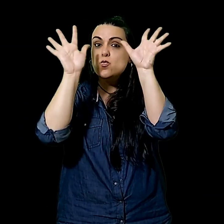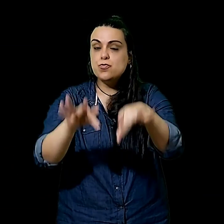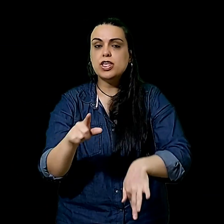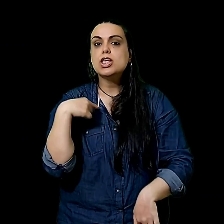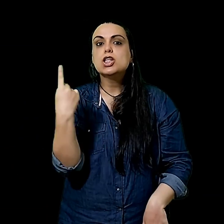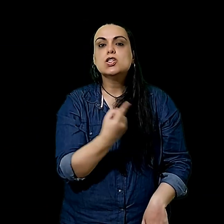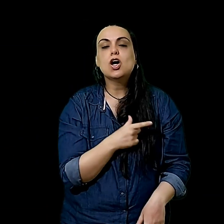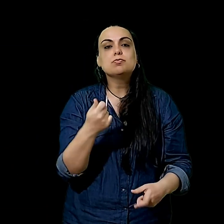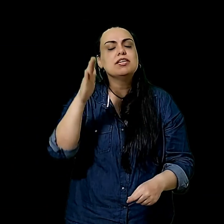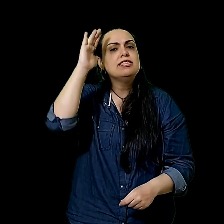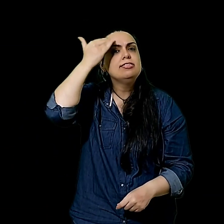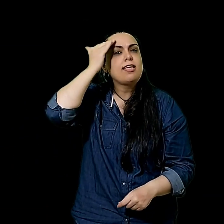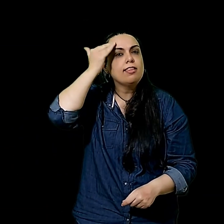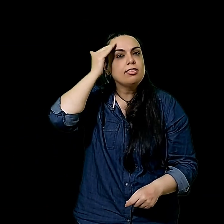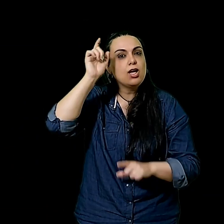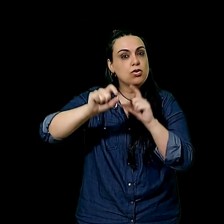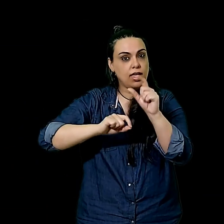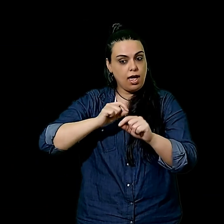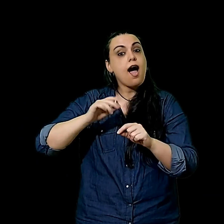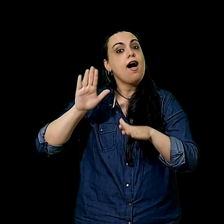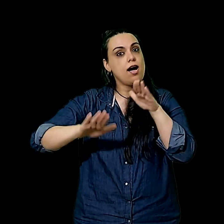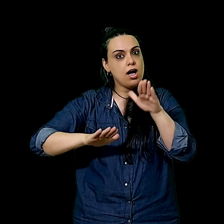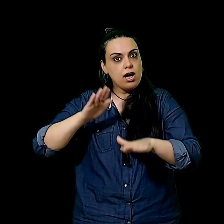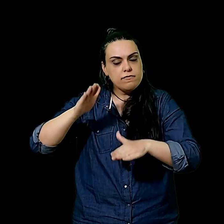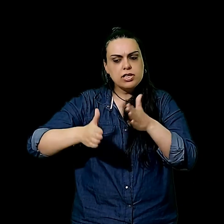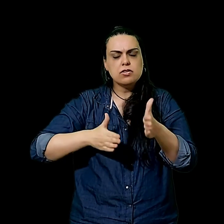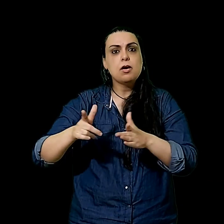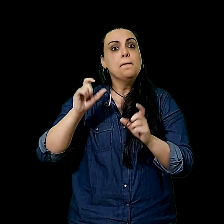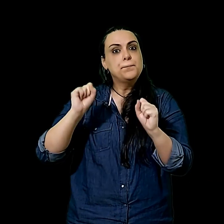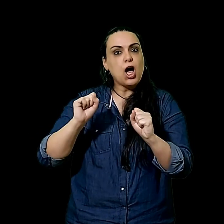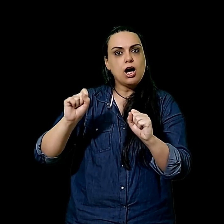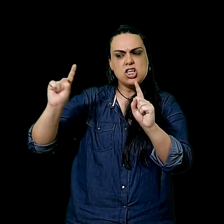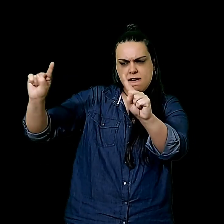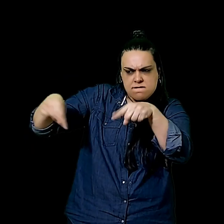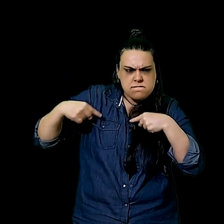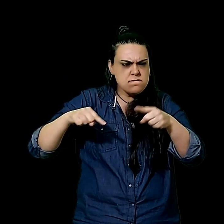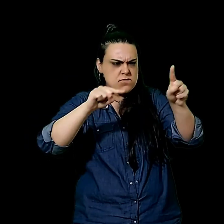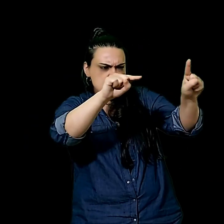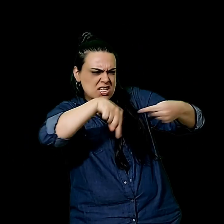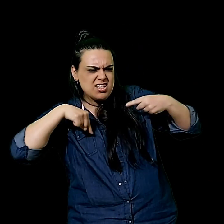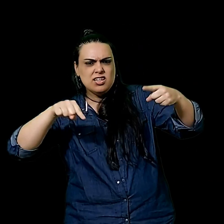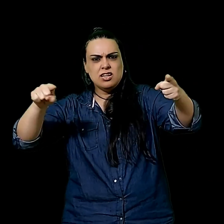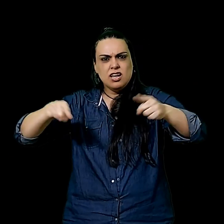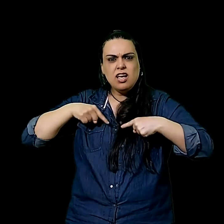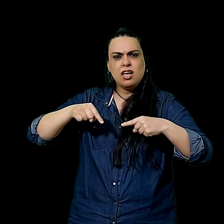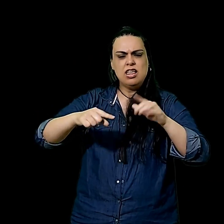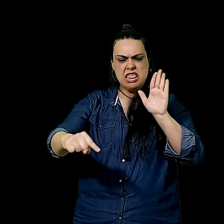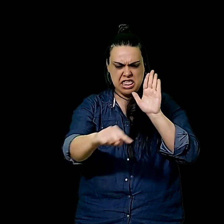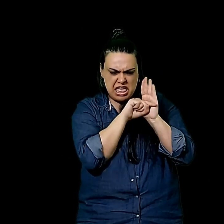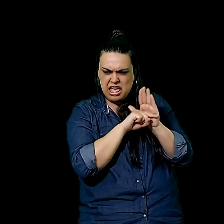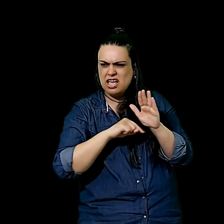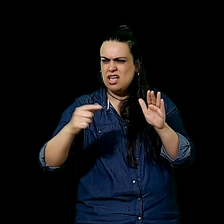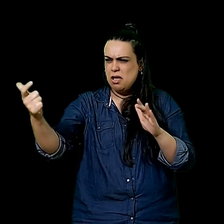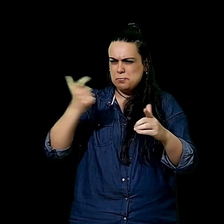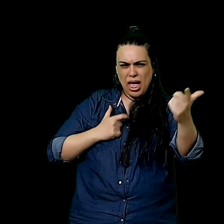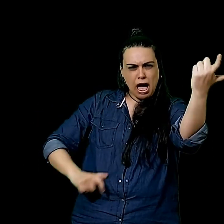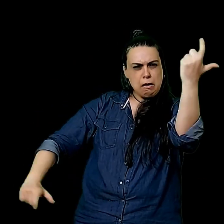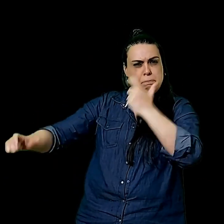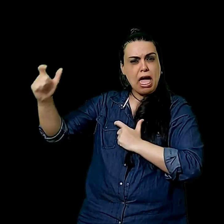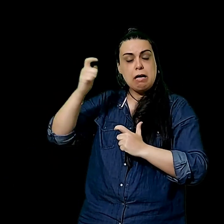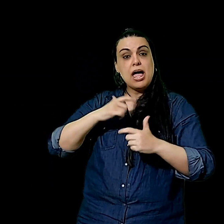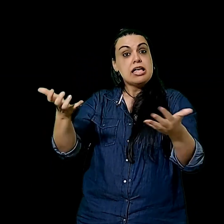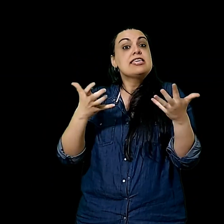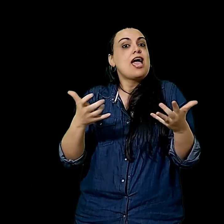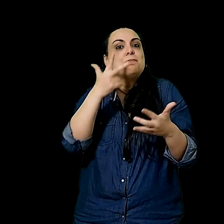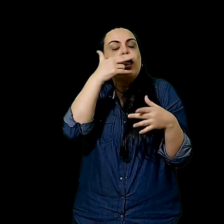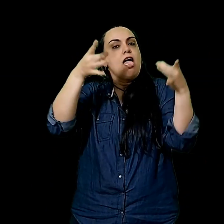ter entendimento e discernimento, que no meio do caminho, forças contrárias podem vir para impedir o nosso chamado, mas isso só é a prova viva e